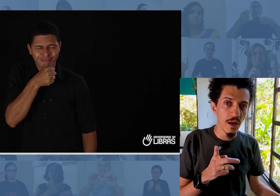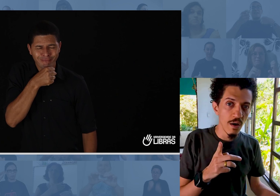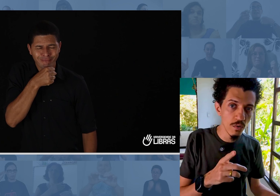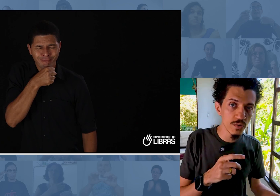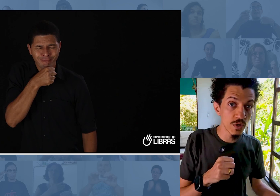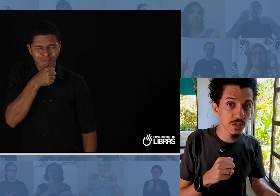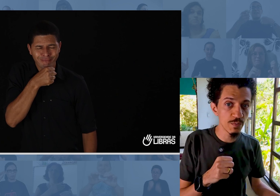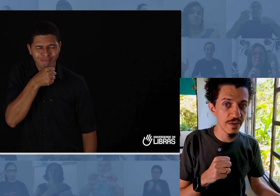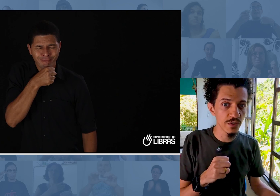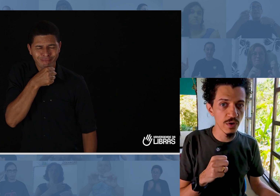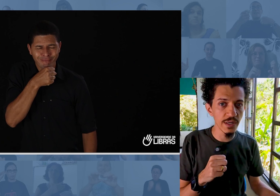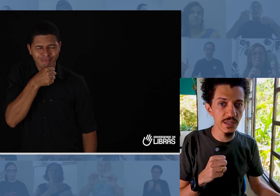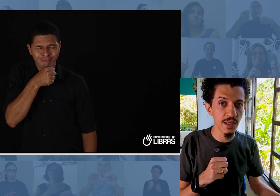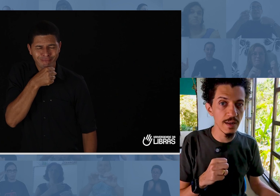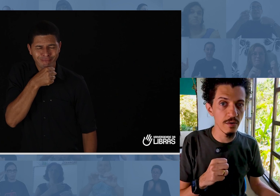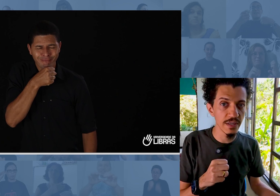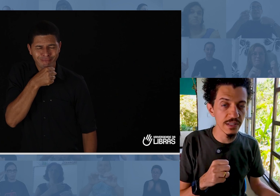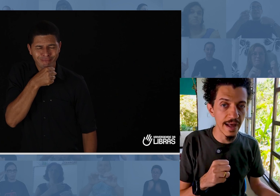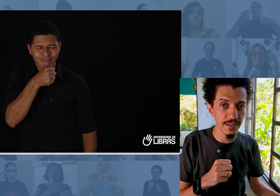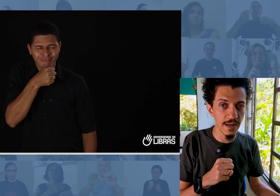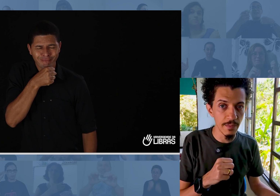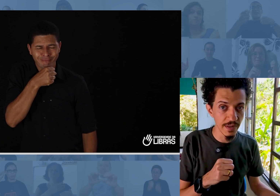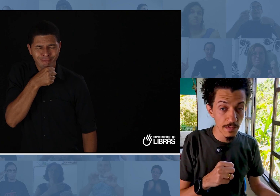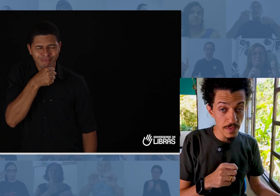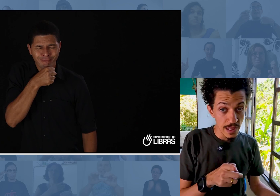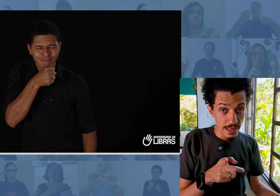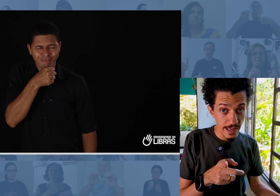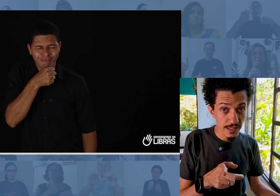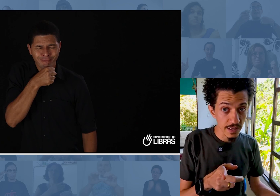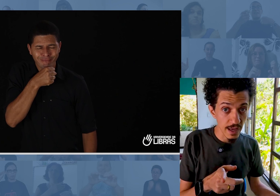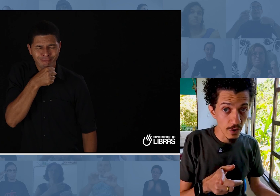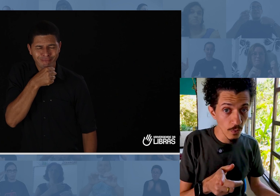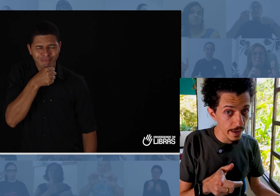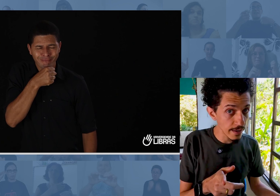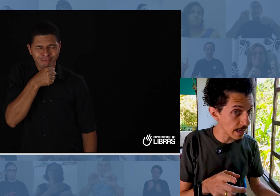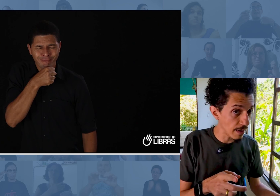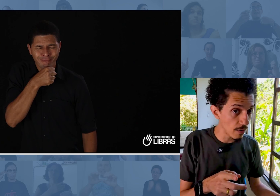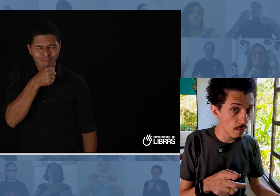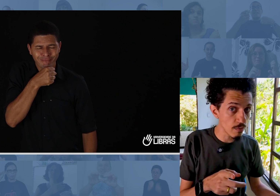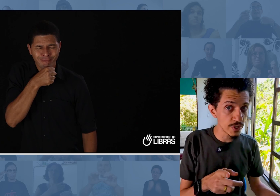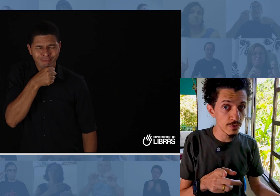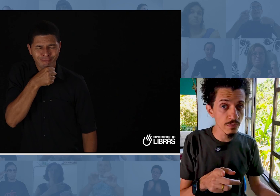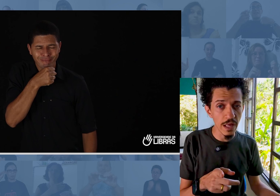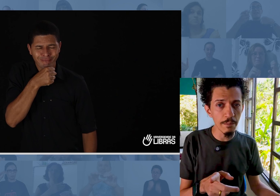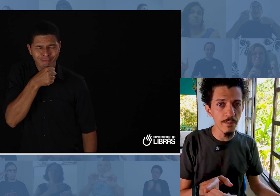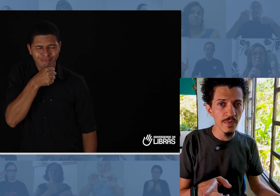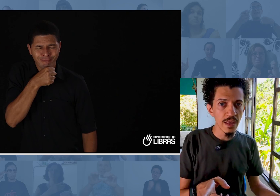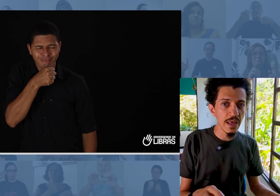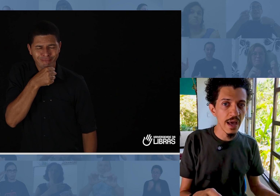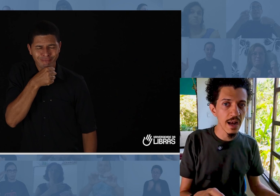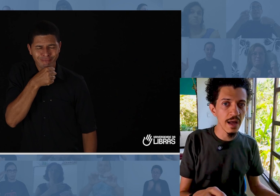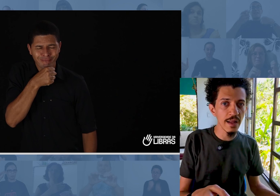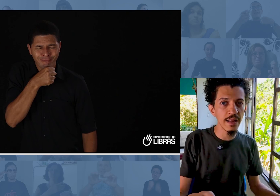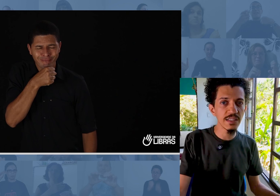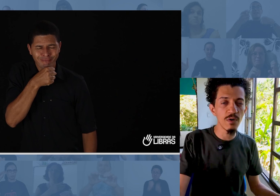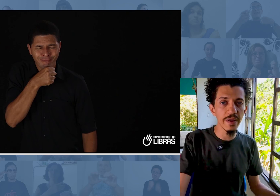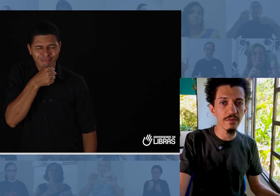um dos nossos professores aqui na Universidade da Libras, e essa aqui é a Luana, que trabalhou com a gente um tempo, e ela, nesse momento aqui,